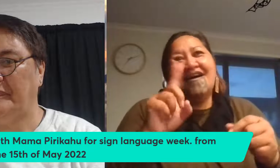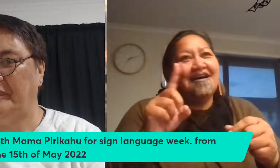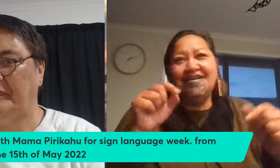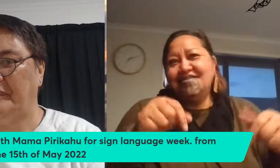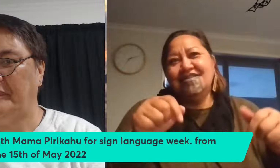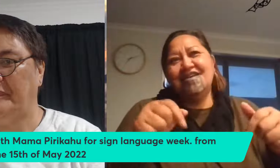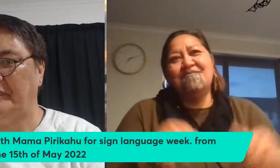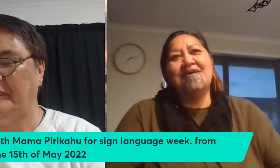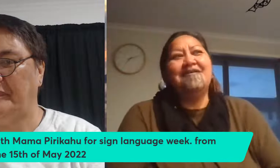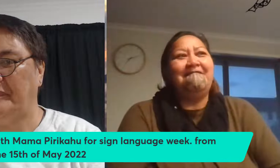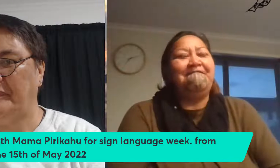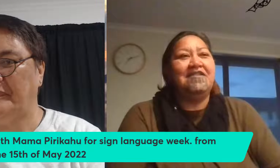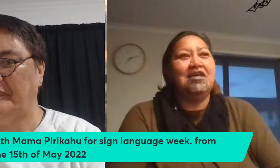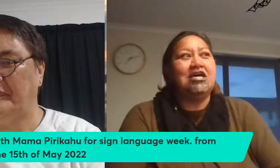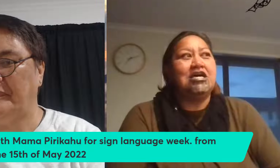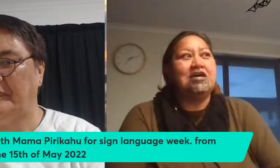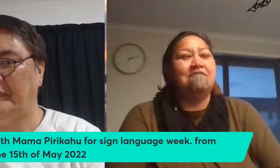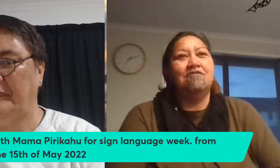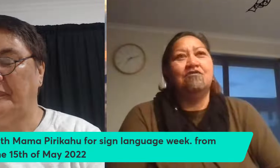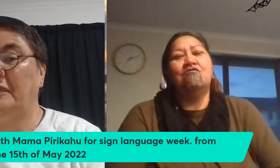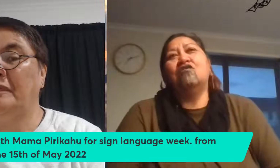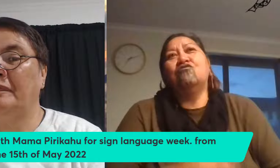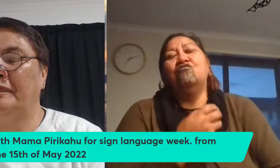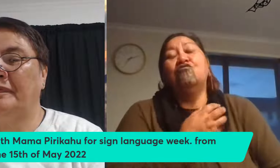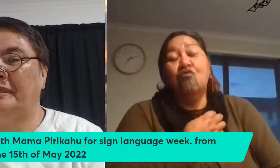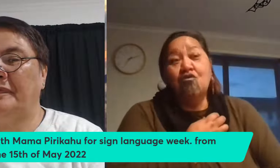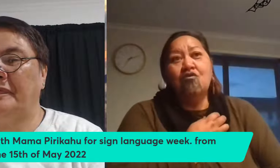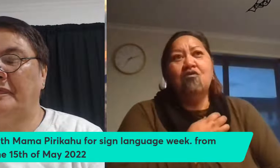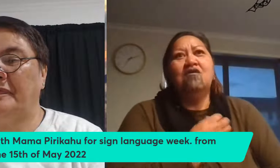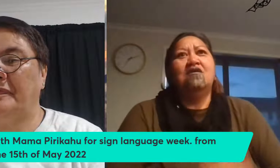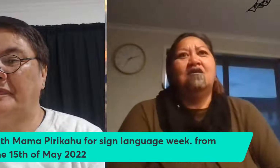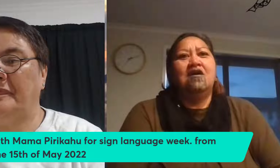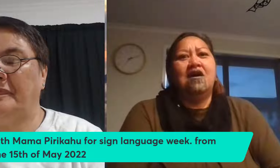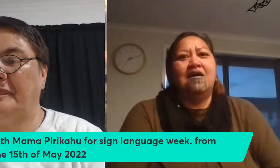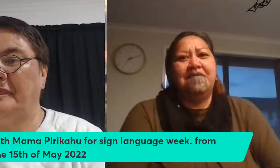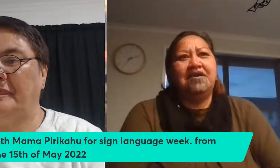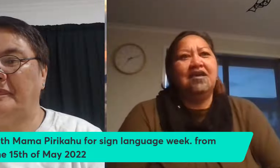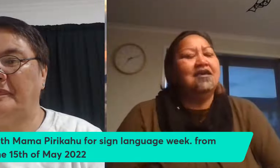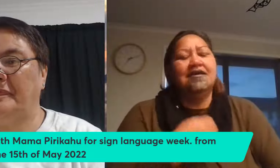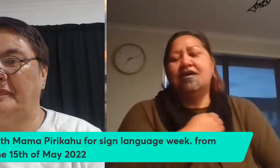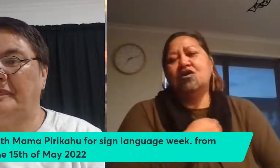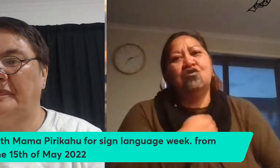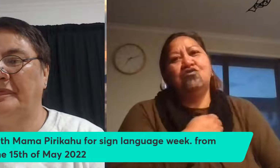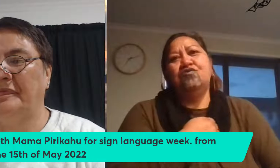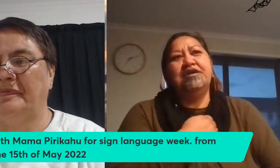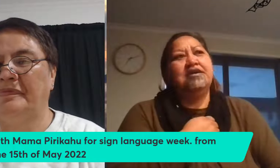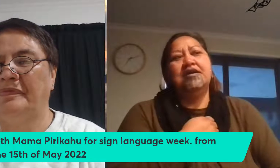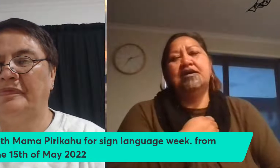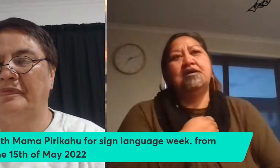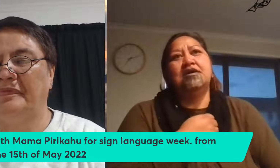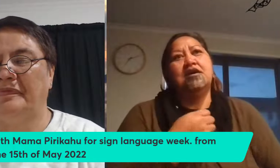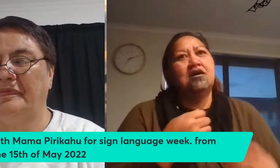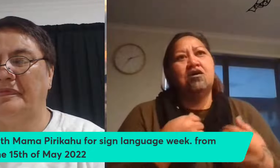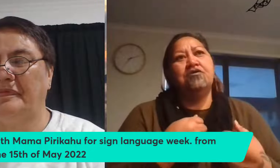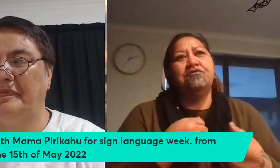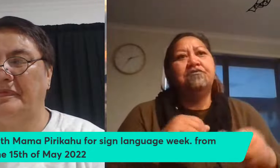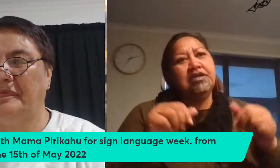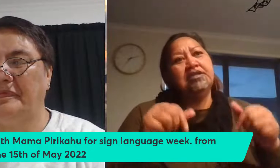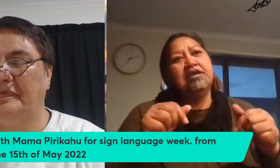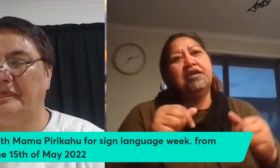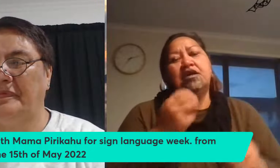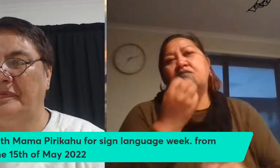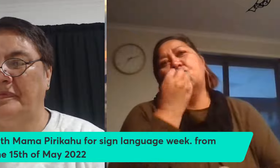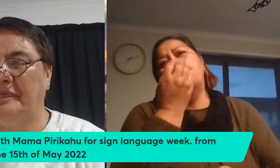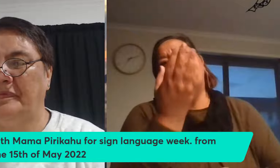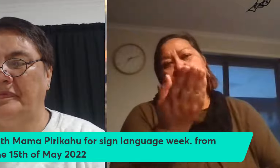e a I tēnei wā, ko aku rongo, me ki ngā kaunui ana a au